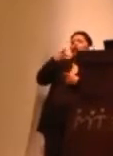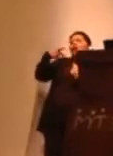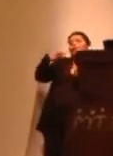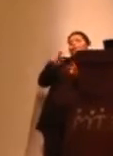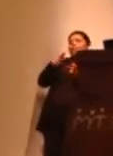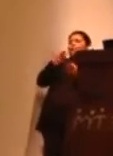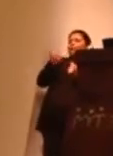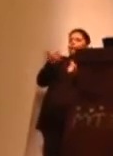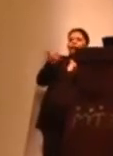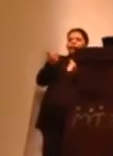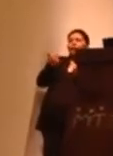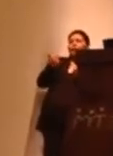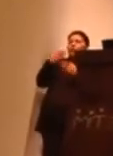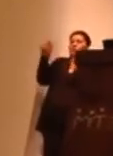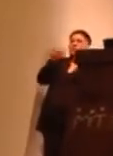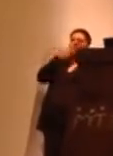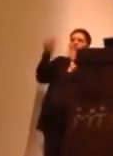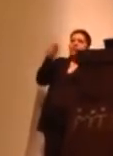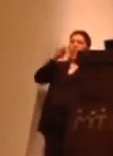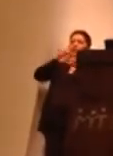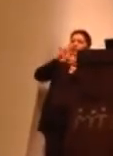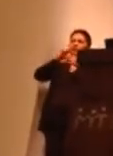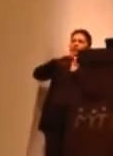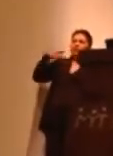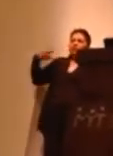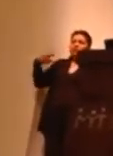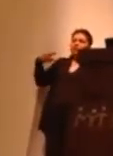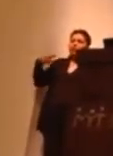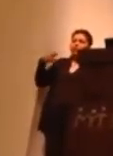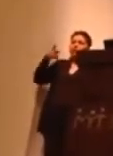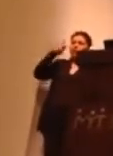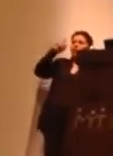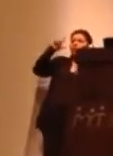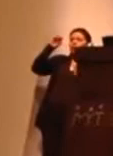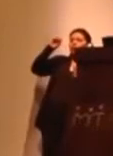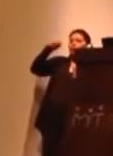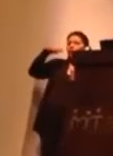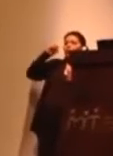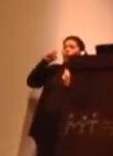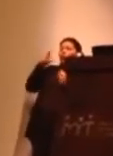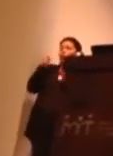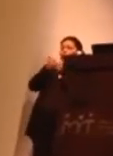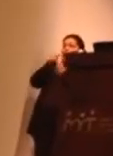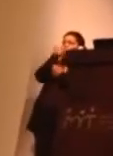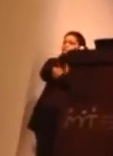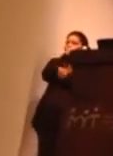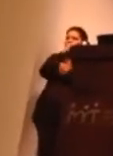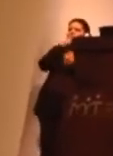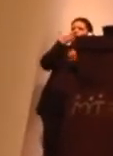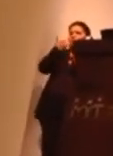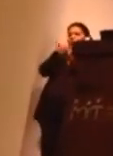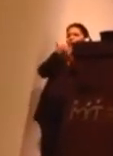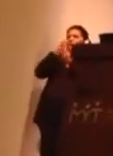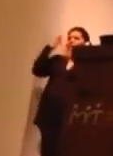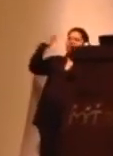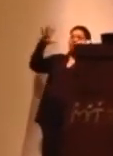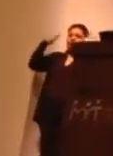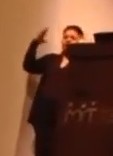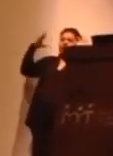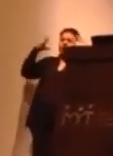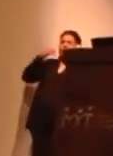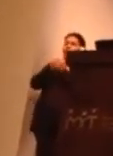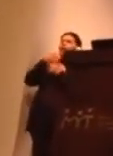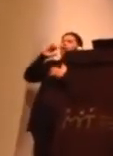hay todavía un estudio que correlacione el plomo con el autismo y con la hiperactividad. También